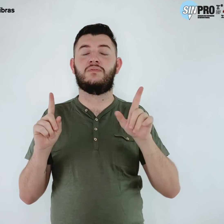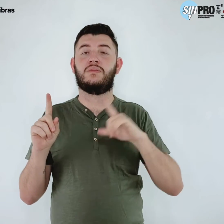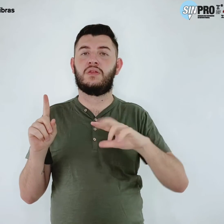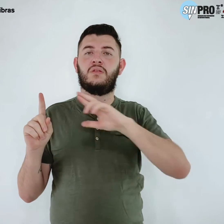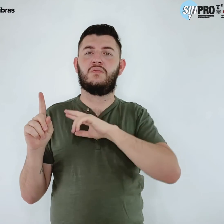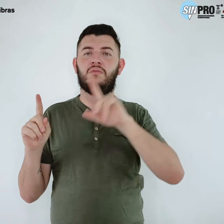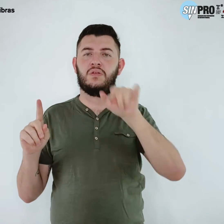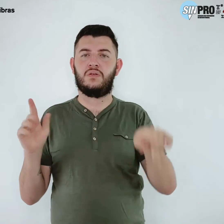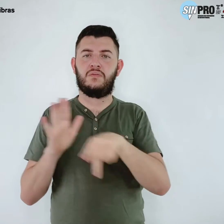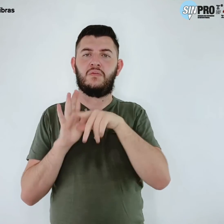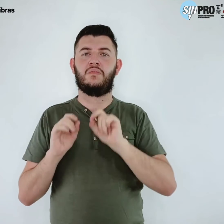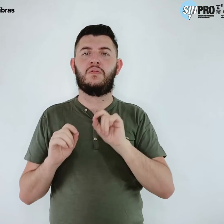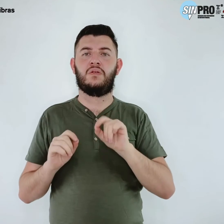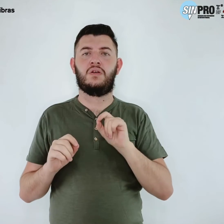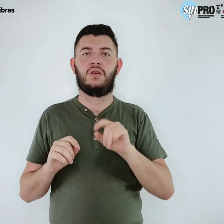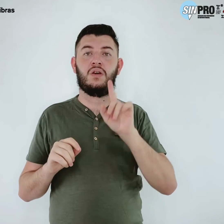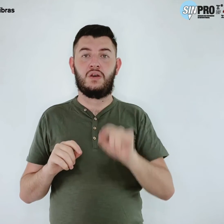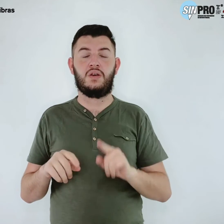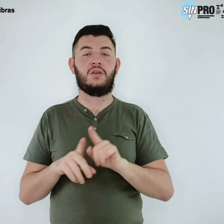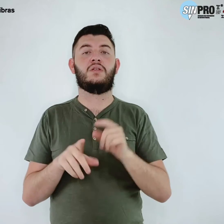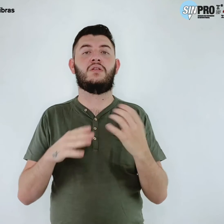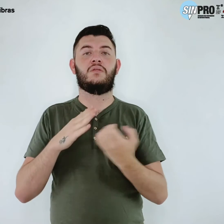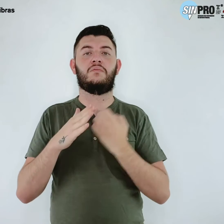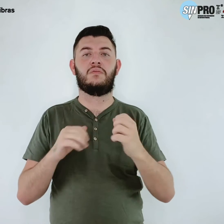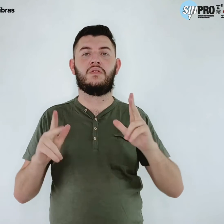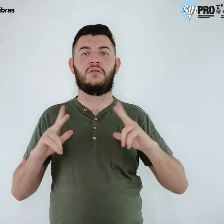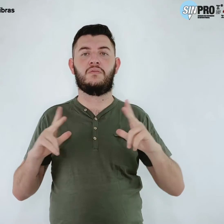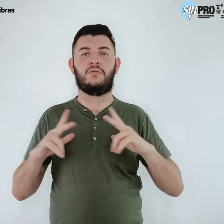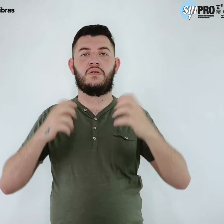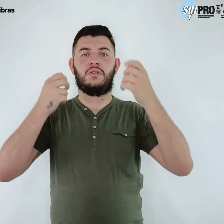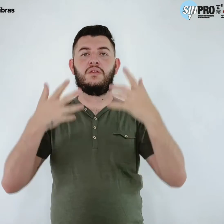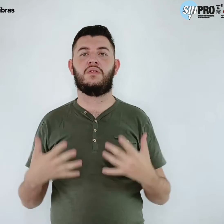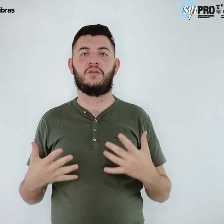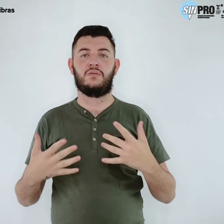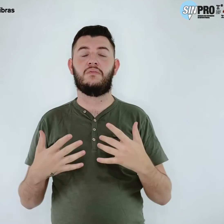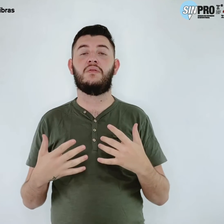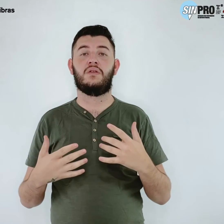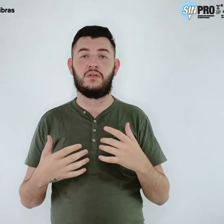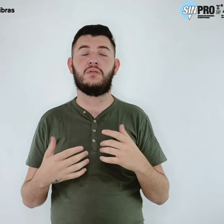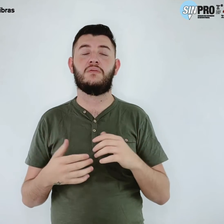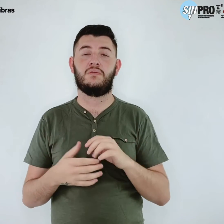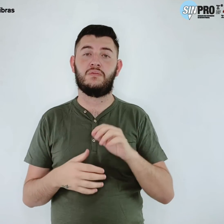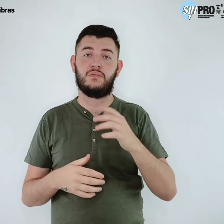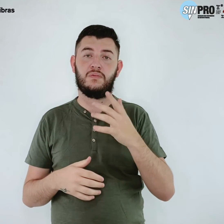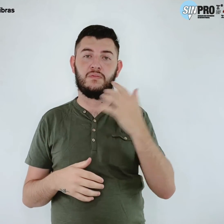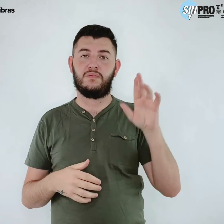preços. Estão nas mãos da iniciativa privada, afirma Servinski.